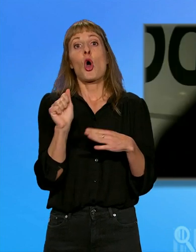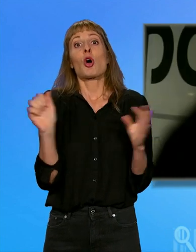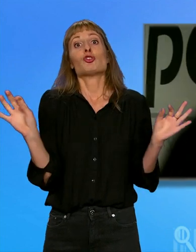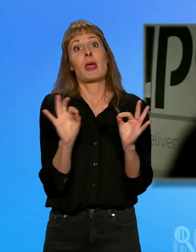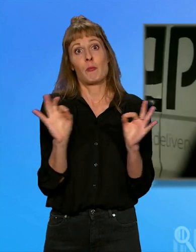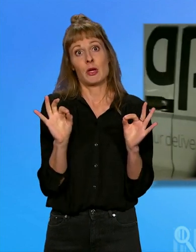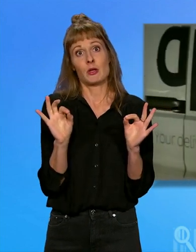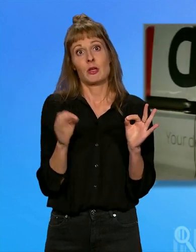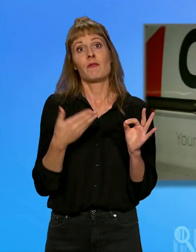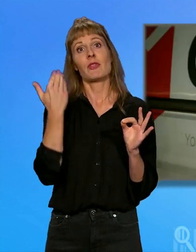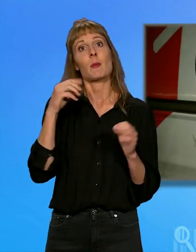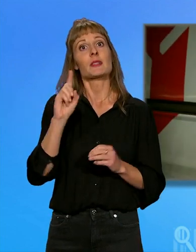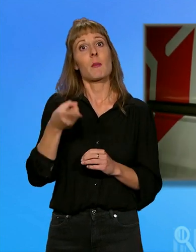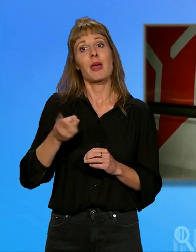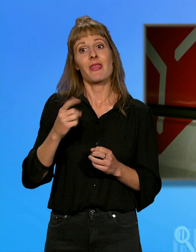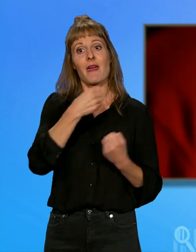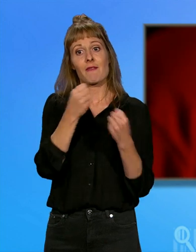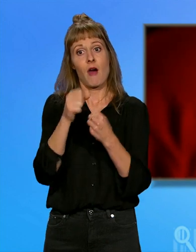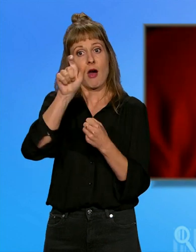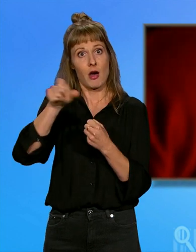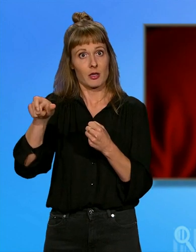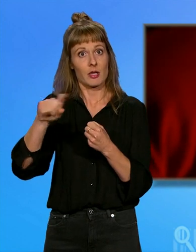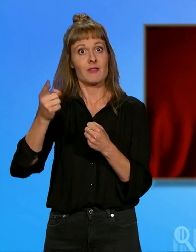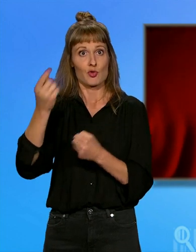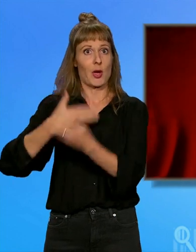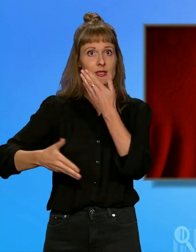DPD-Fahrer. Aus Angst, den Job zu verlieren, anonym.